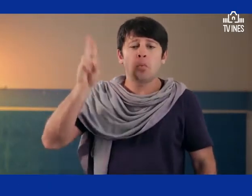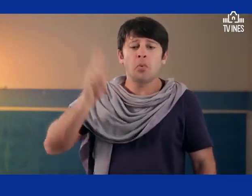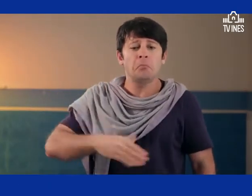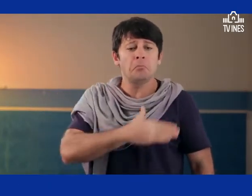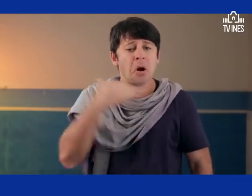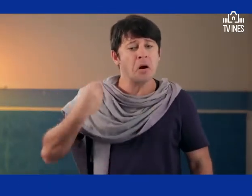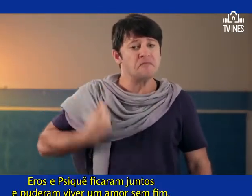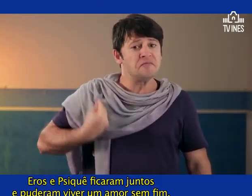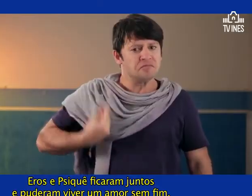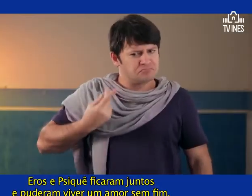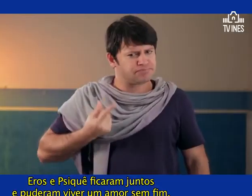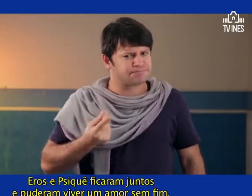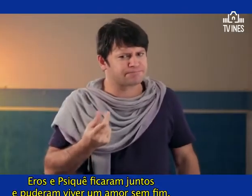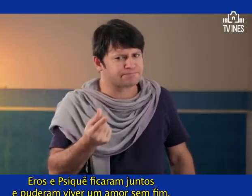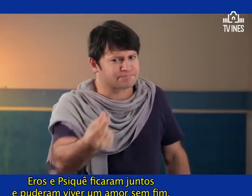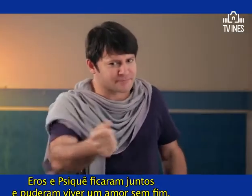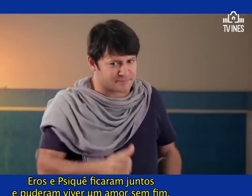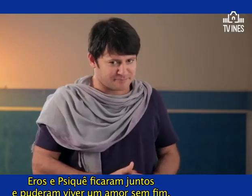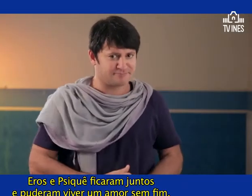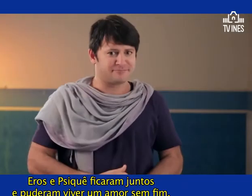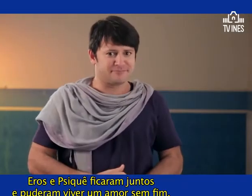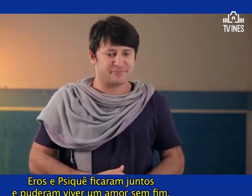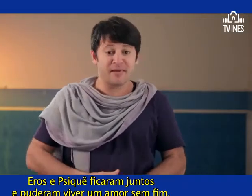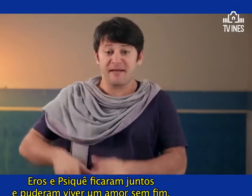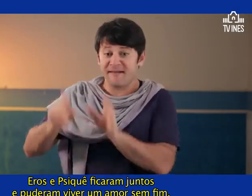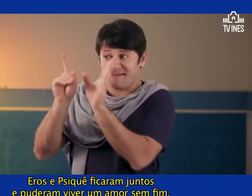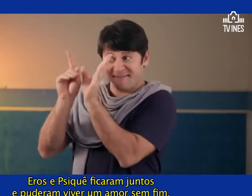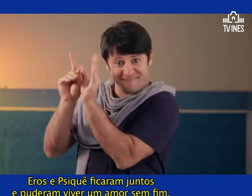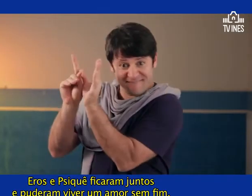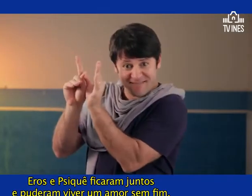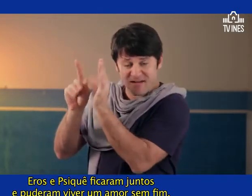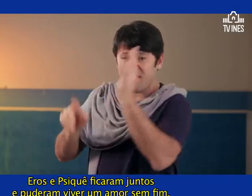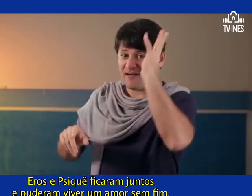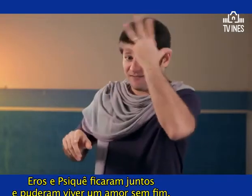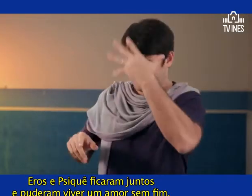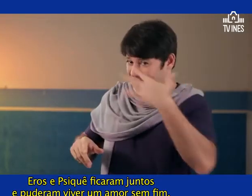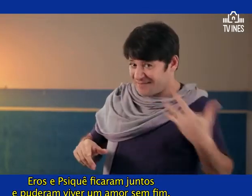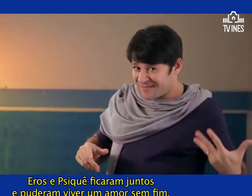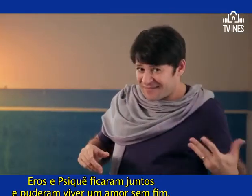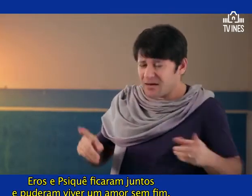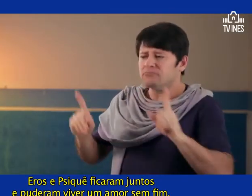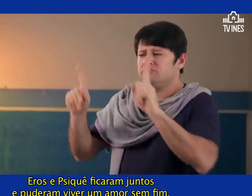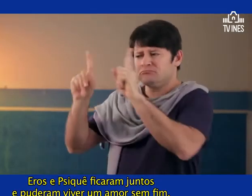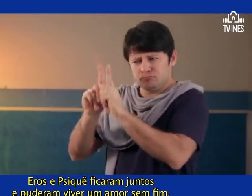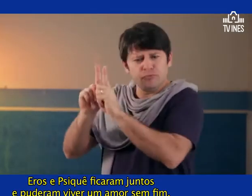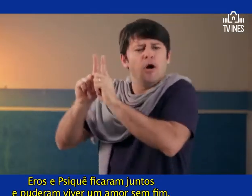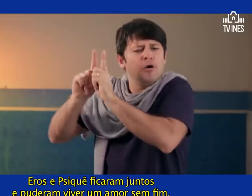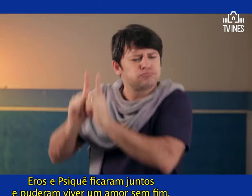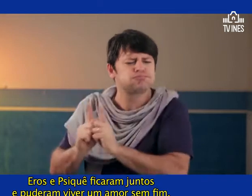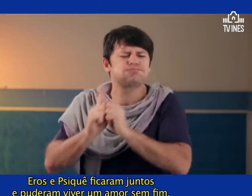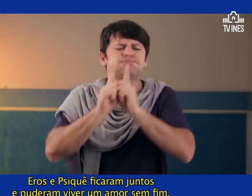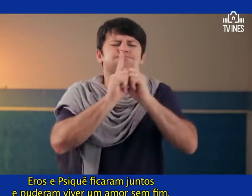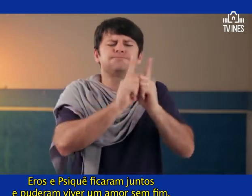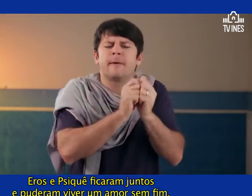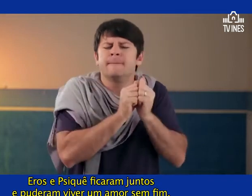Eros e Psyche ficaram juntos e puderam viver um amor sem fim.